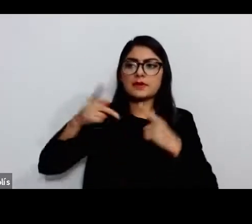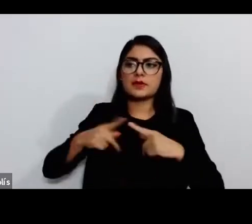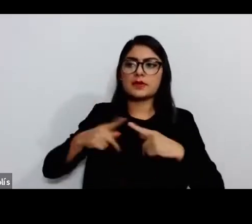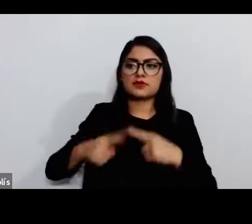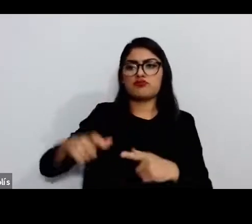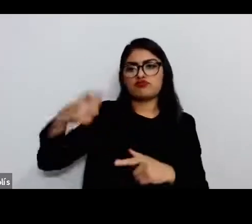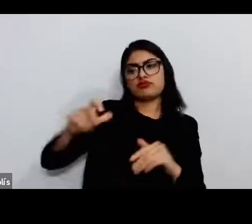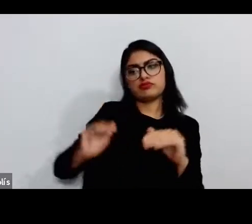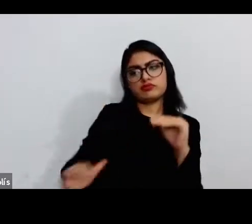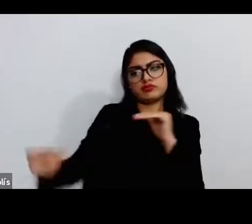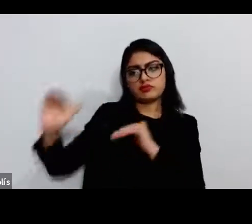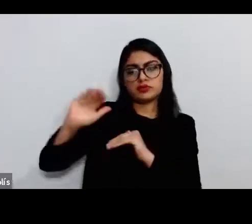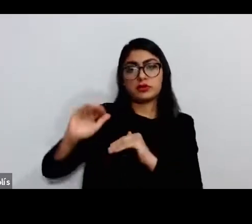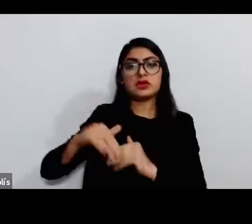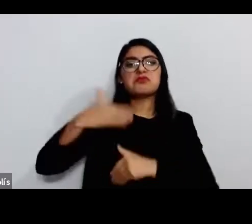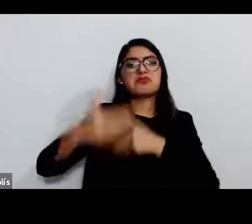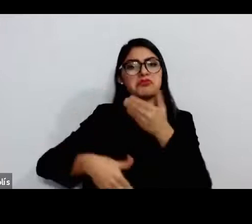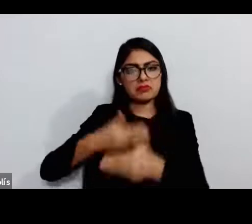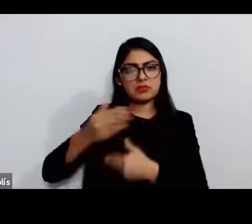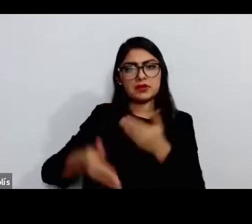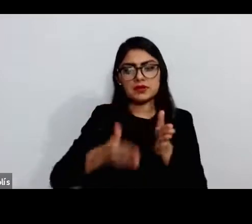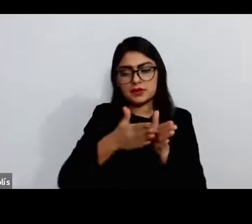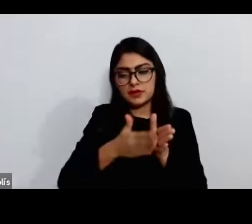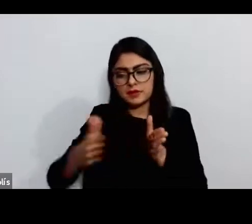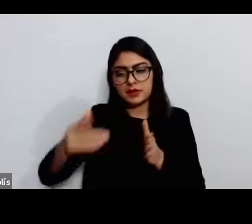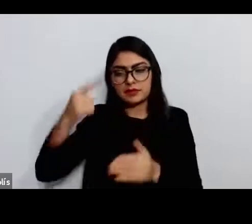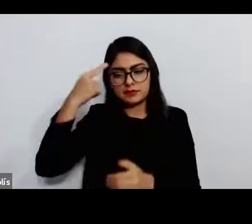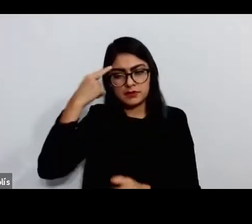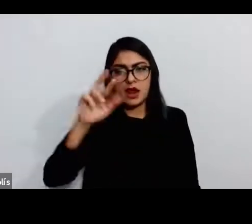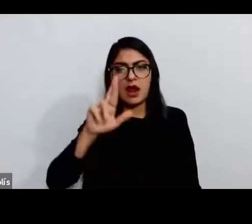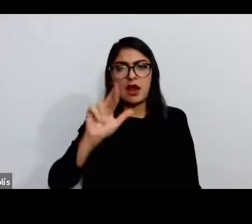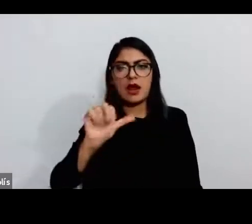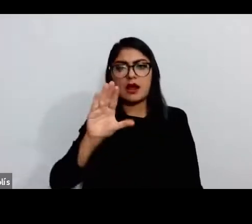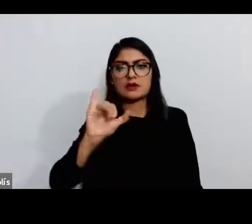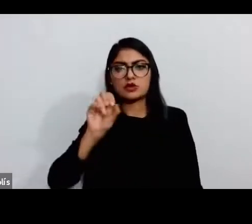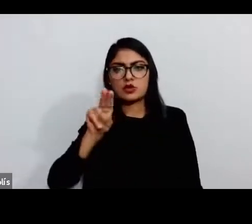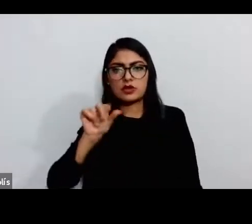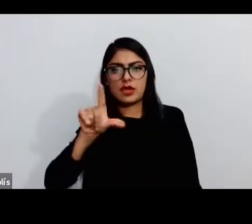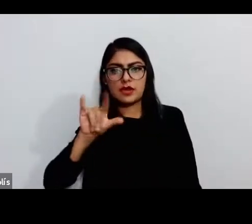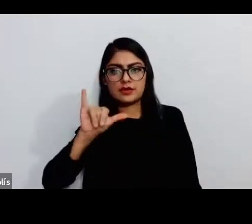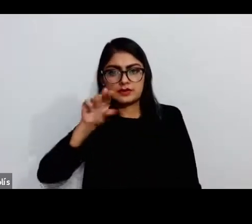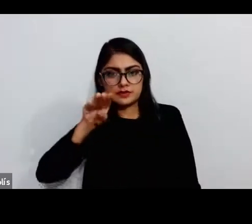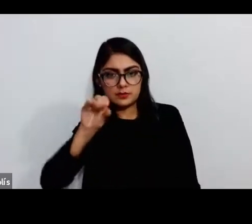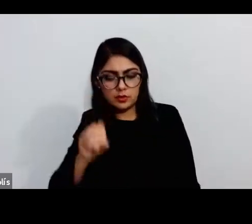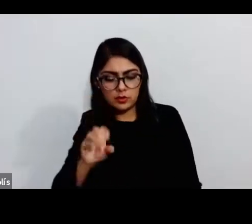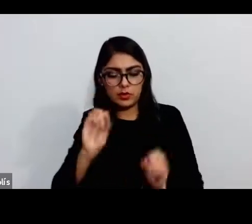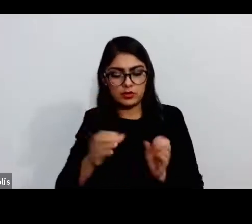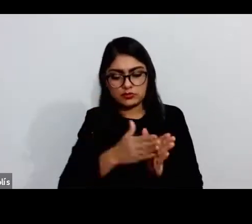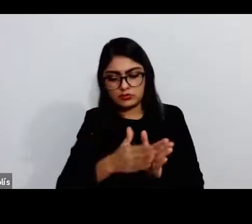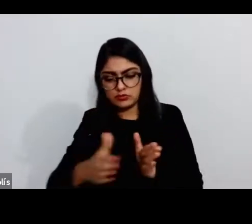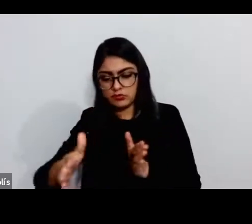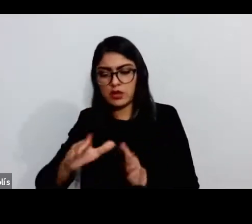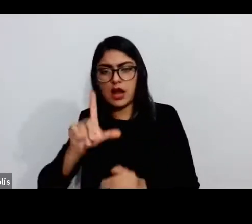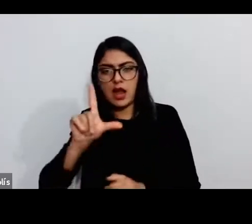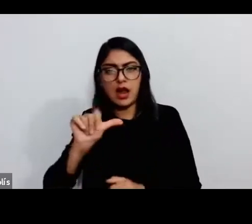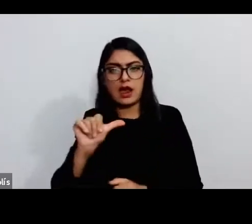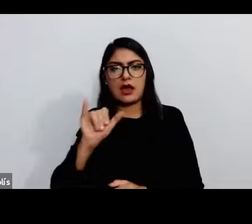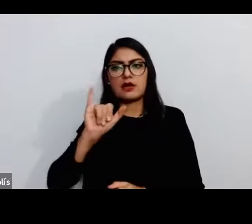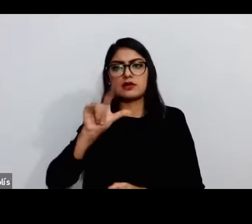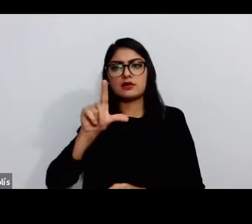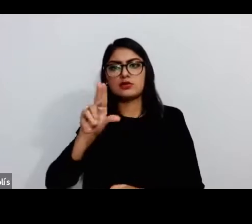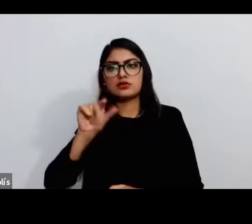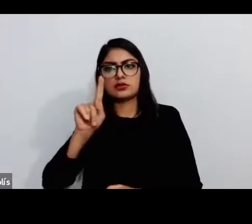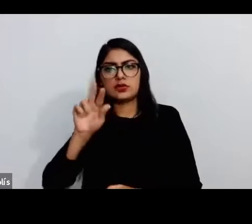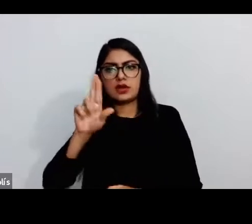el racionalismo, cambia con la Ilustración. ¿Por qué? Porque se da un paso, digamos, un primer paso hacia la igualdad, un paso muy importante